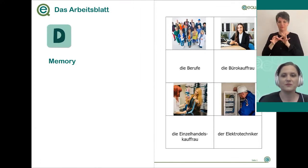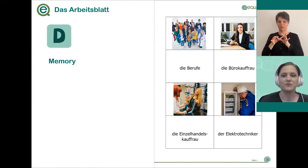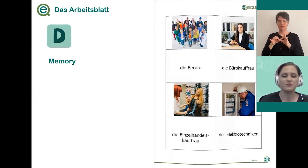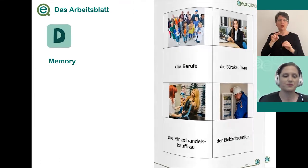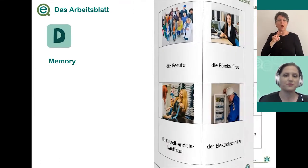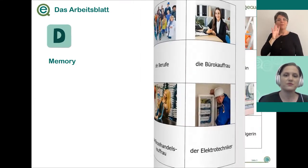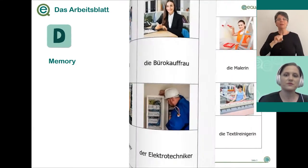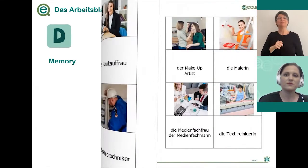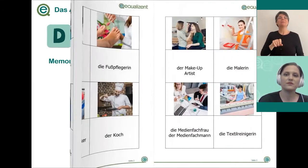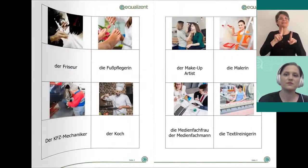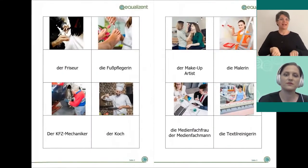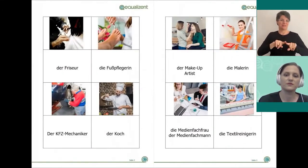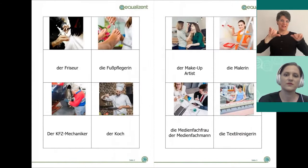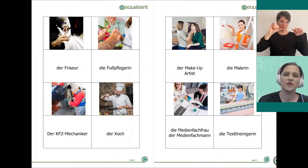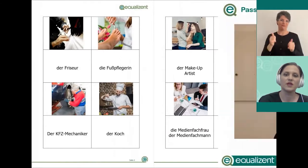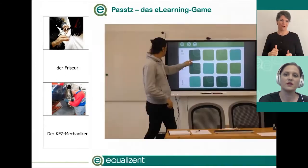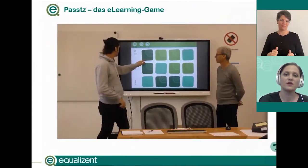Wiedererkennungswert.